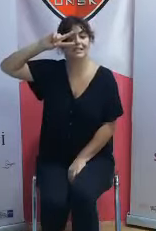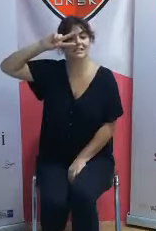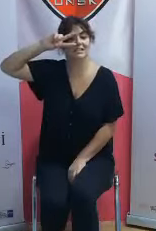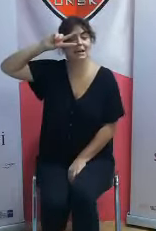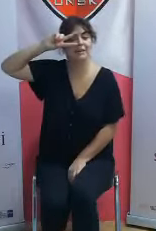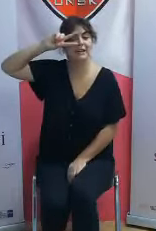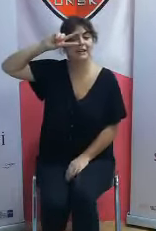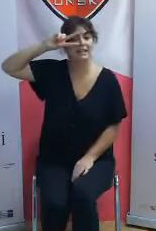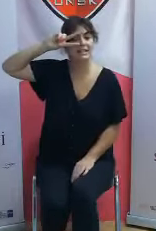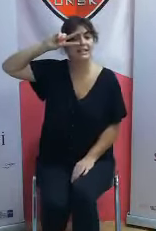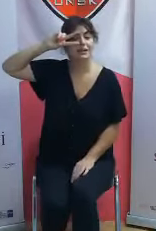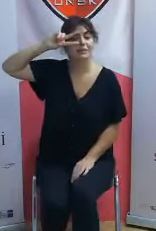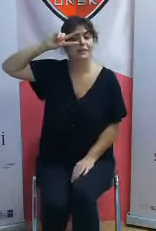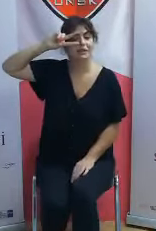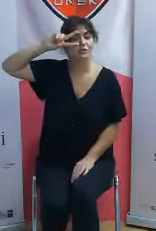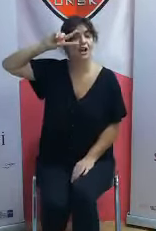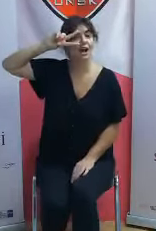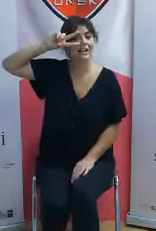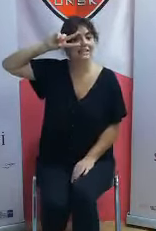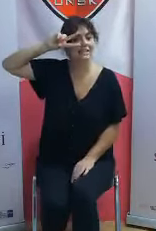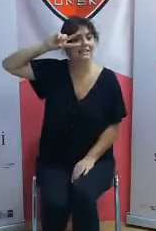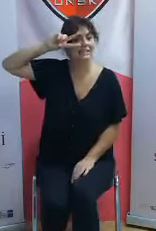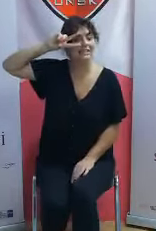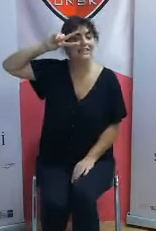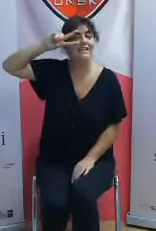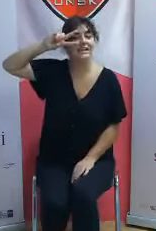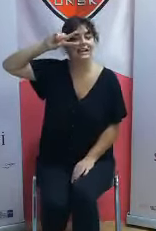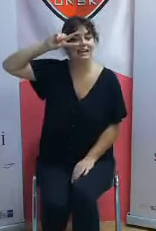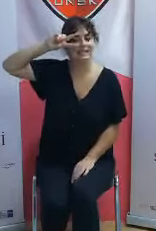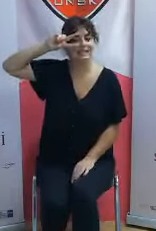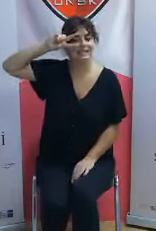aralığından bakarak bakıyoruz. Aralık. Aralık.